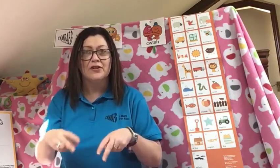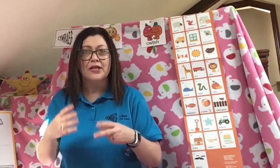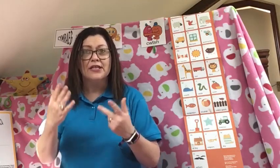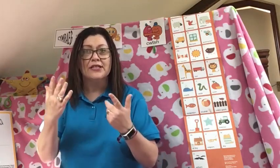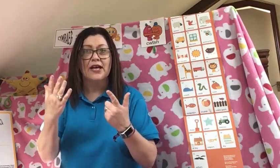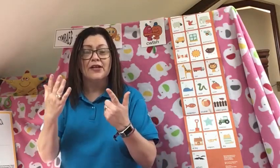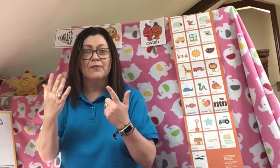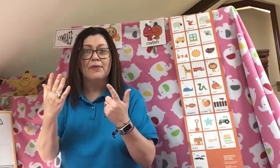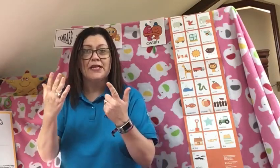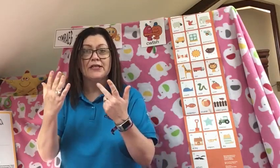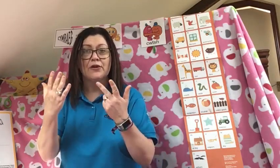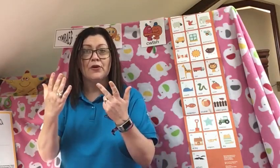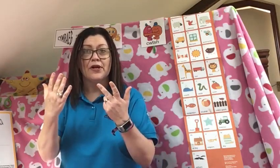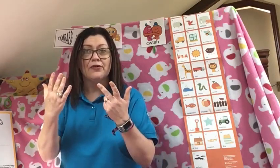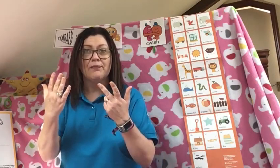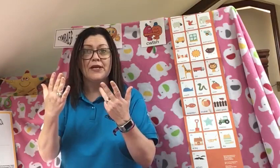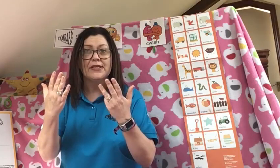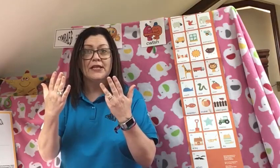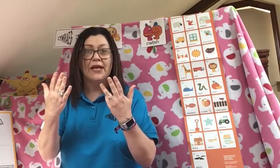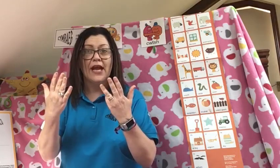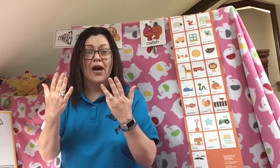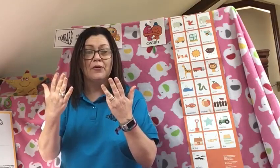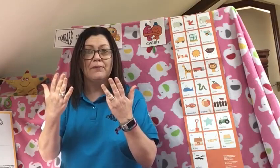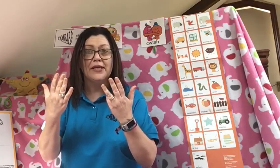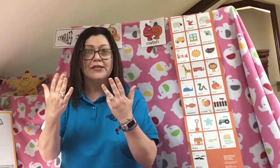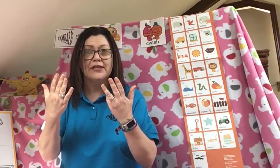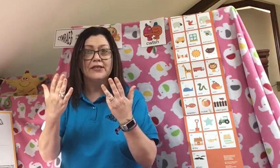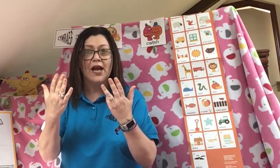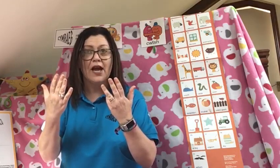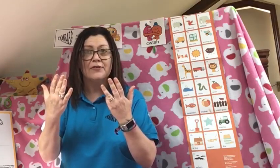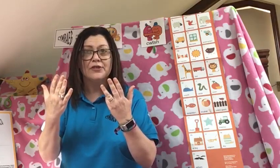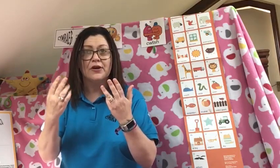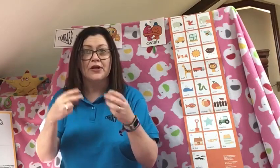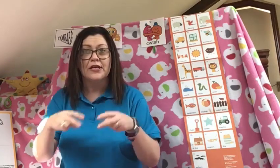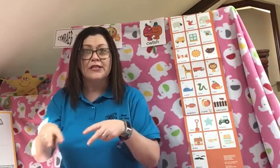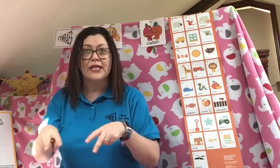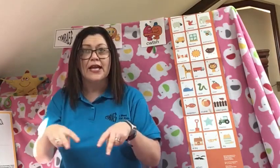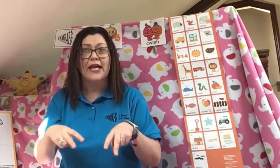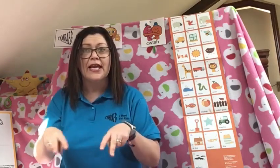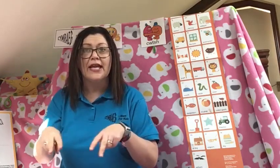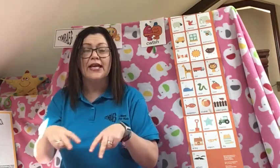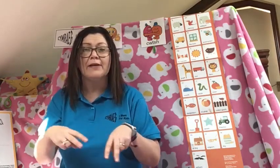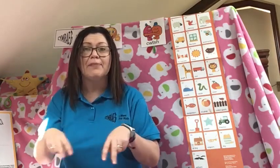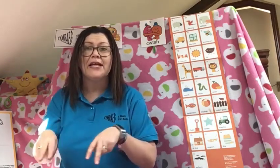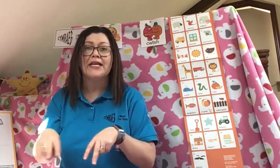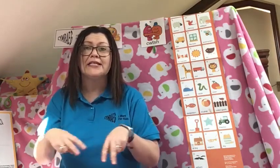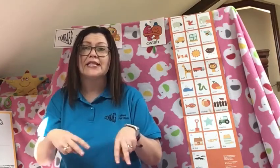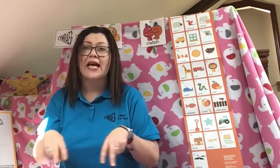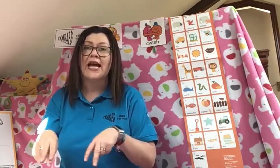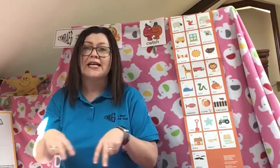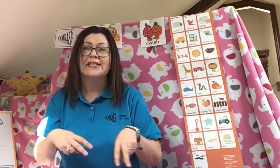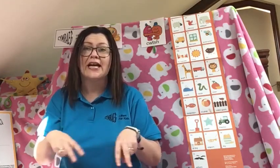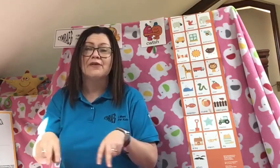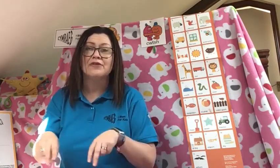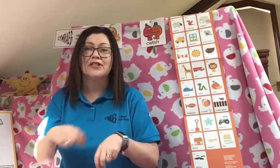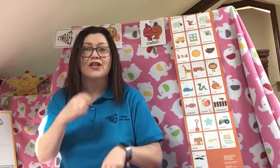dawnsio. 7 bis, 8 bis, 9 bis yn dawnsio. 10 bis yn